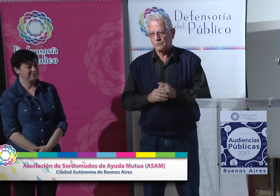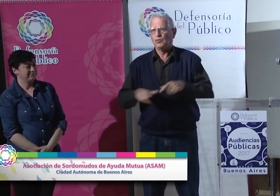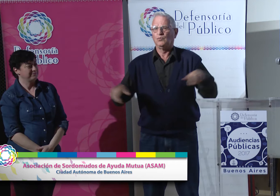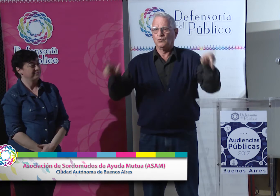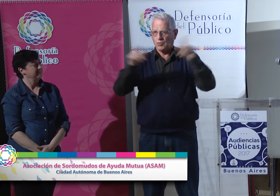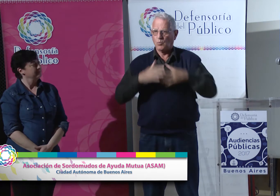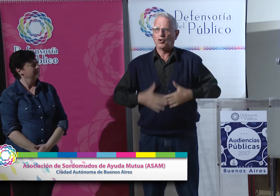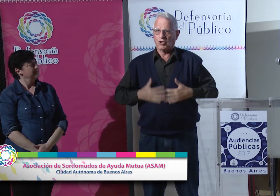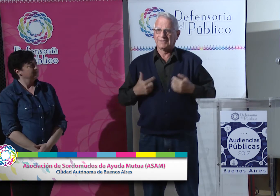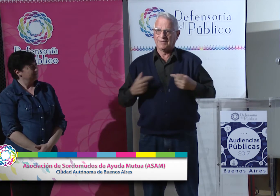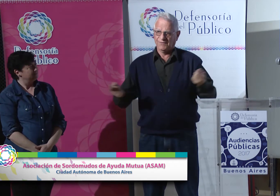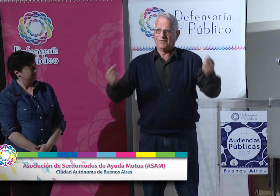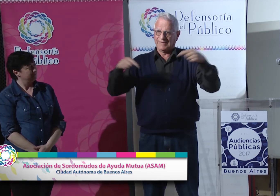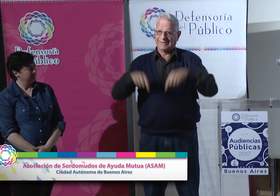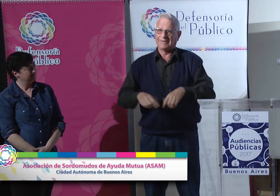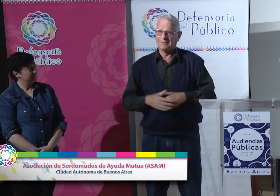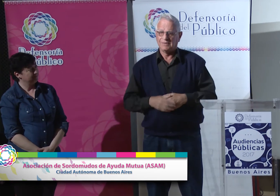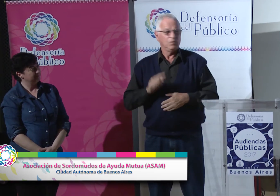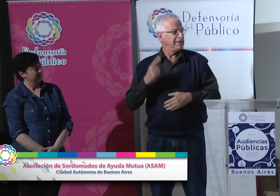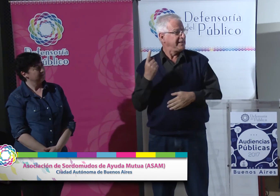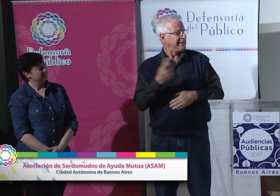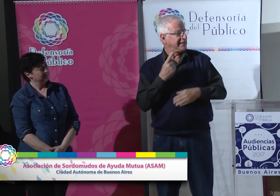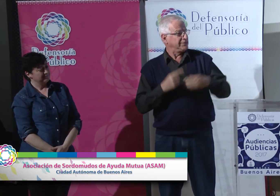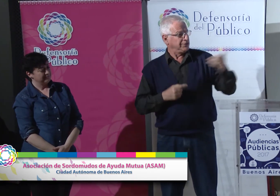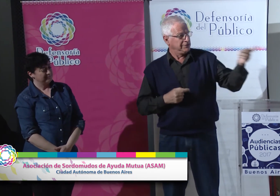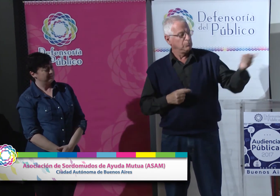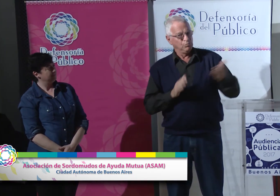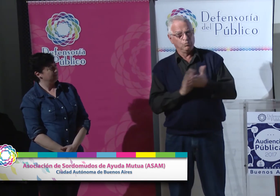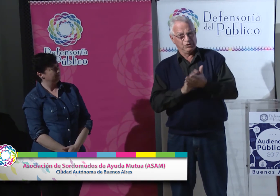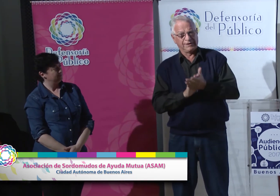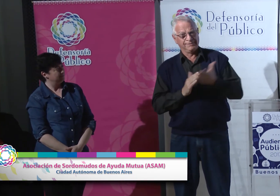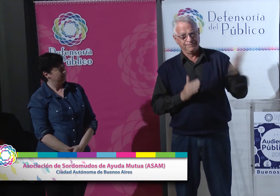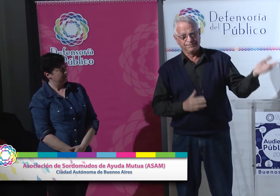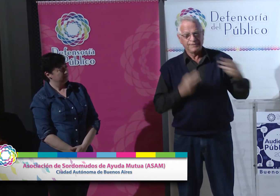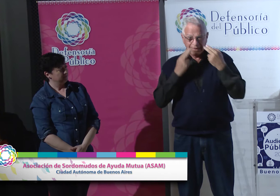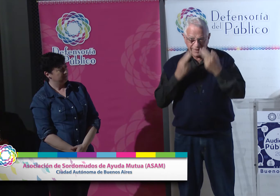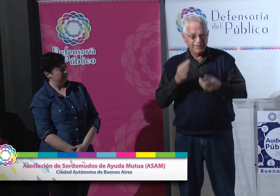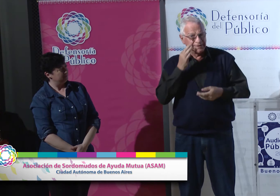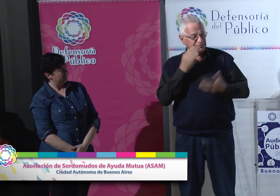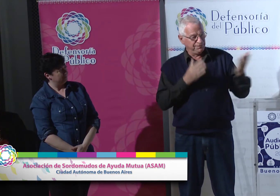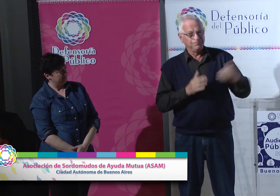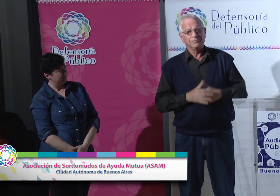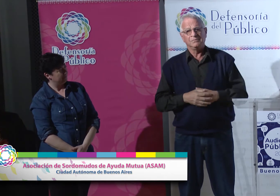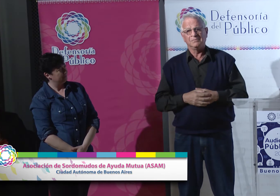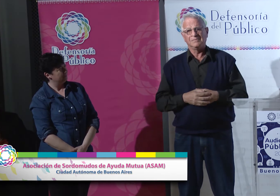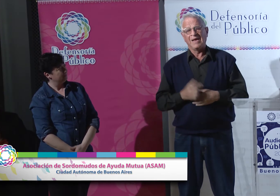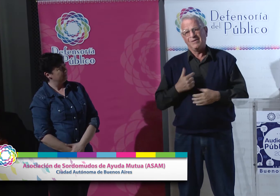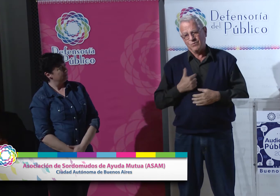voy a hablar muy corto estoy muy contento de venir acá y estar en conjunto con los directivos de este organismo poder verlos y que sean